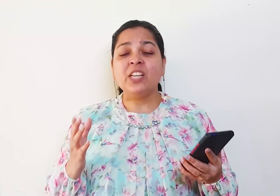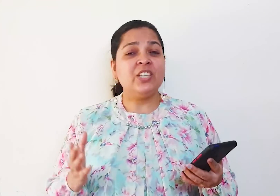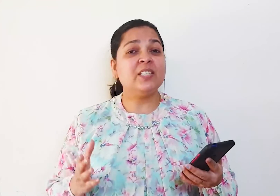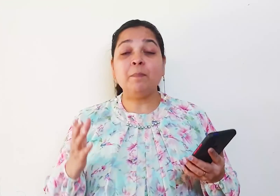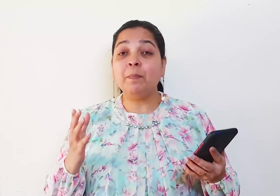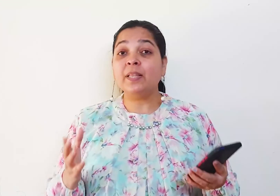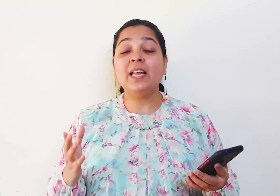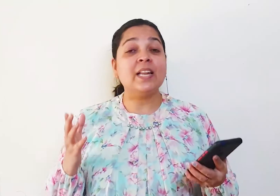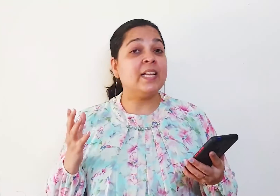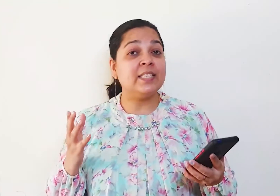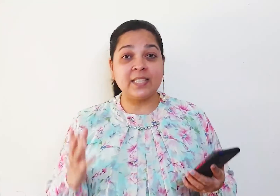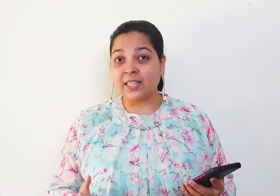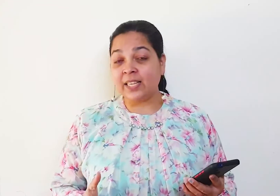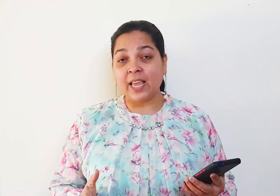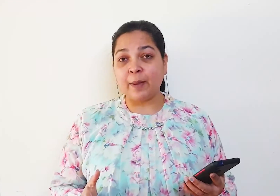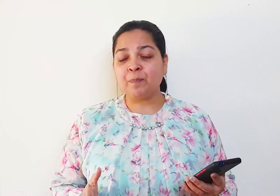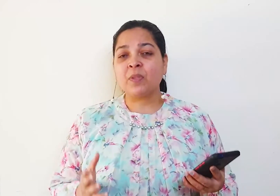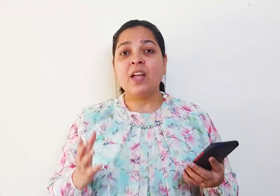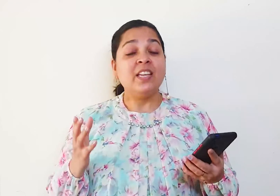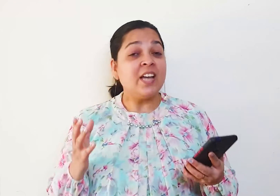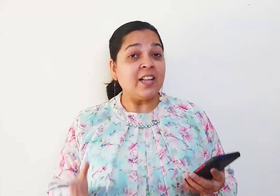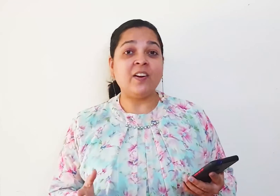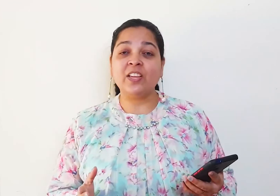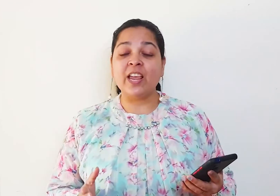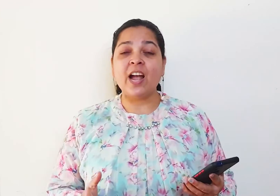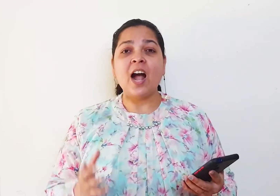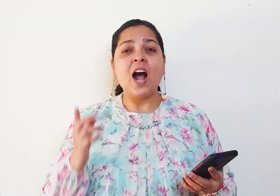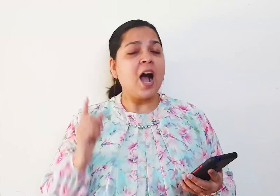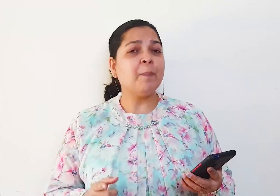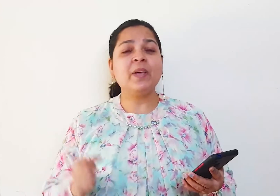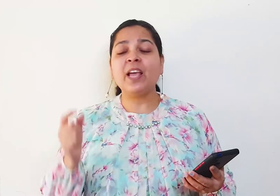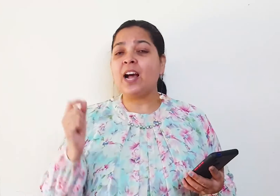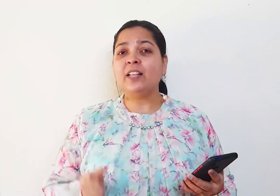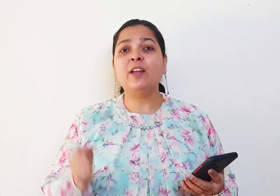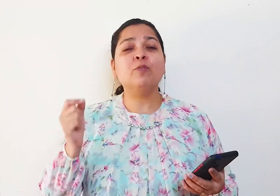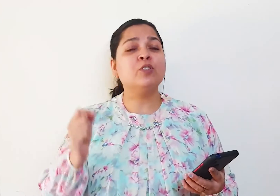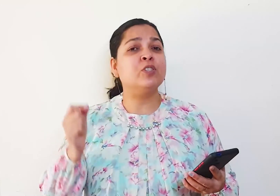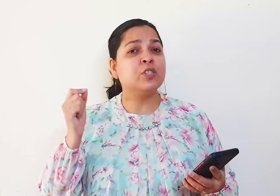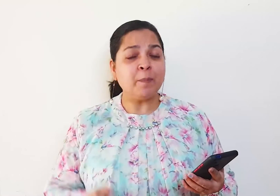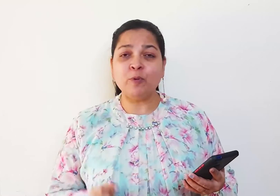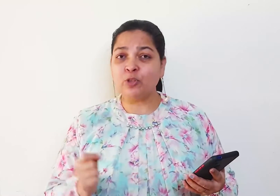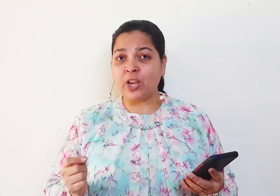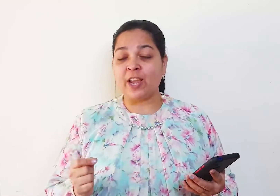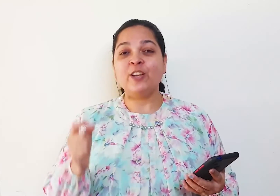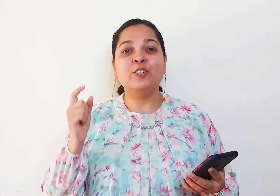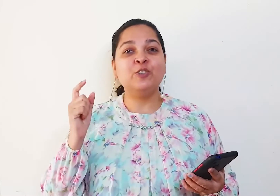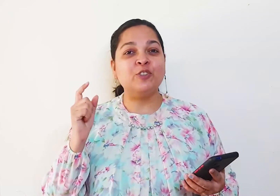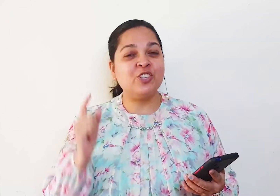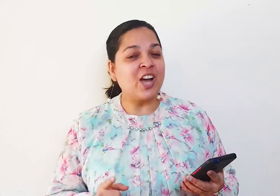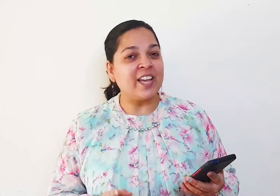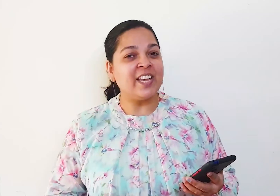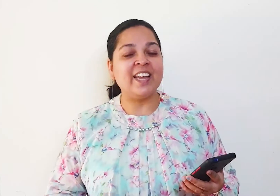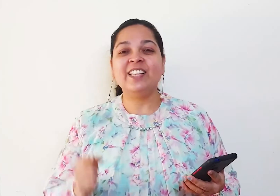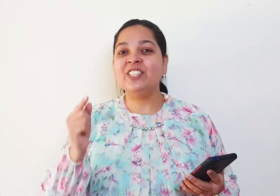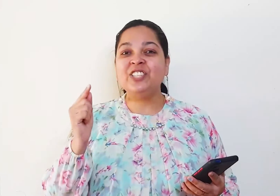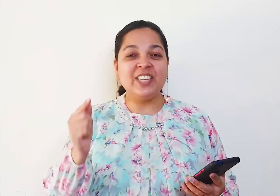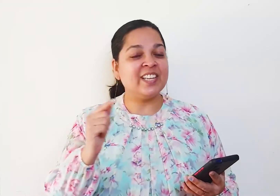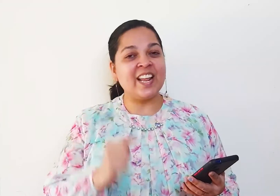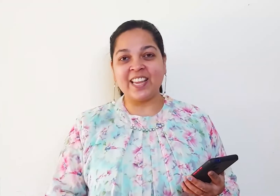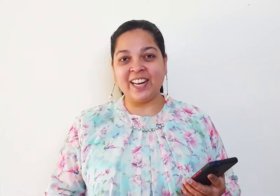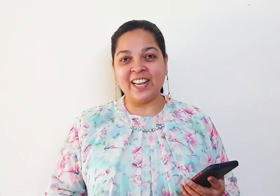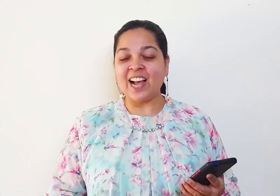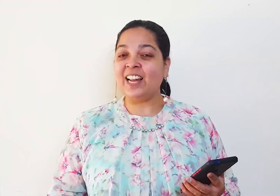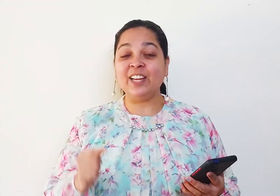हौ। हालेलुया। प्रेज द लर्ड। यीशु ख्रीष्टले उहाँको वचन प्रेरित 1:8 भन्नुभएको छ,